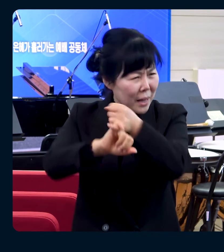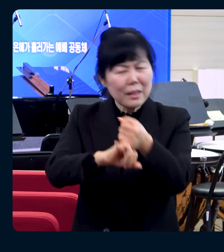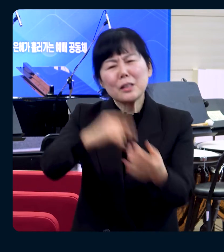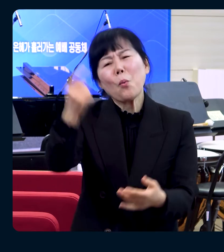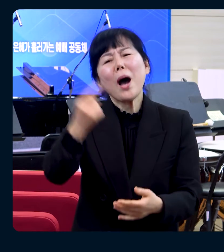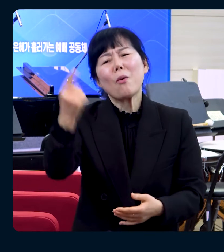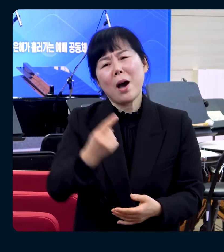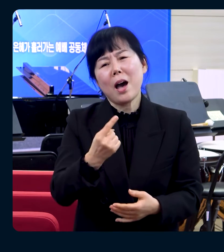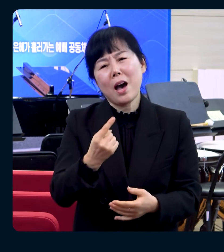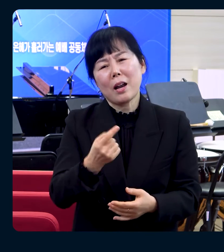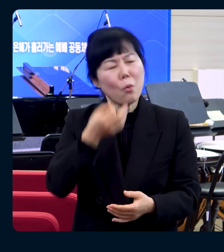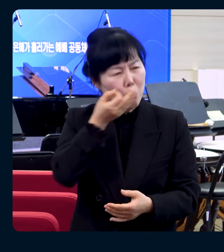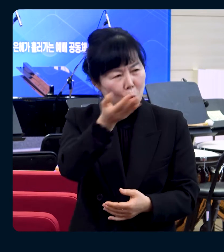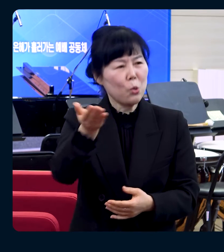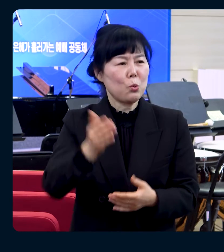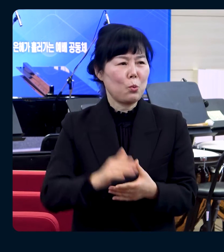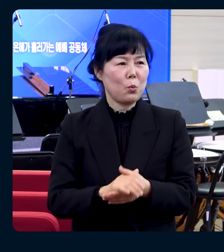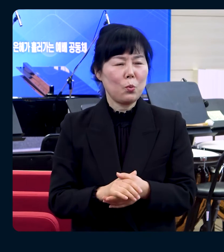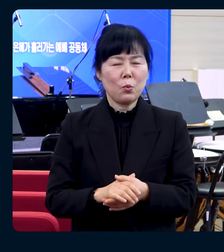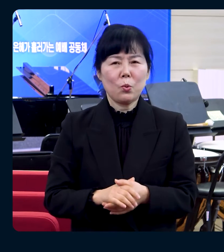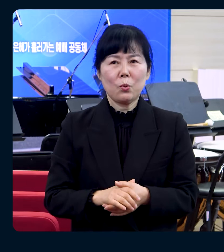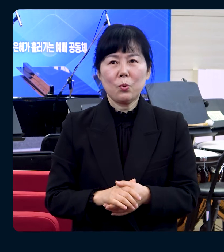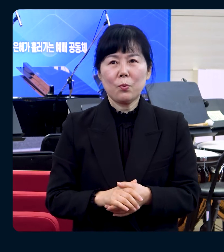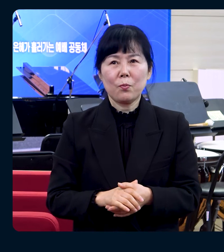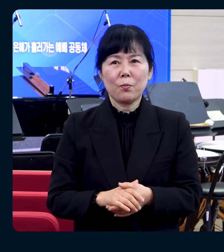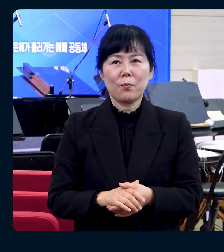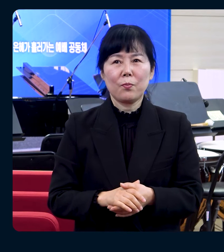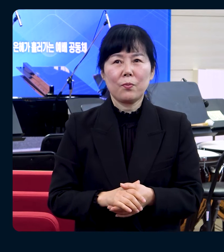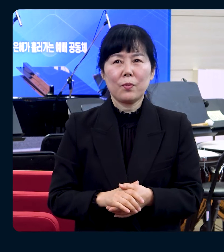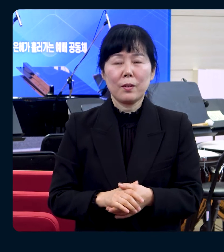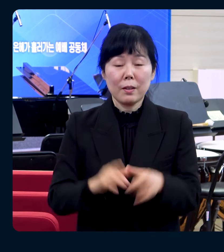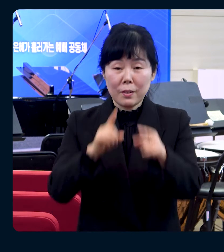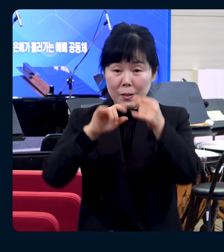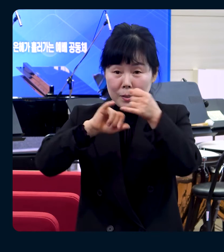너에게 반드시 있다 하는 얘기예요. 여러분,